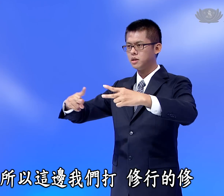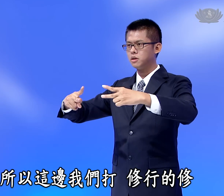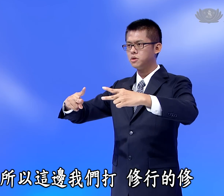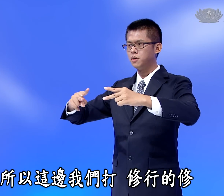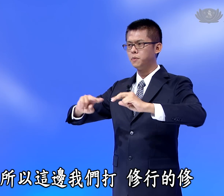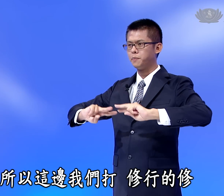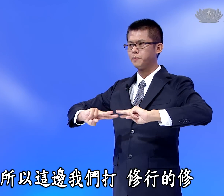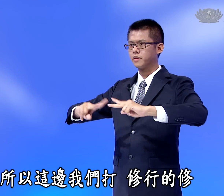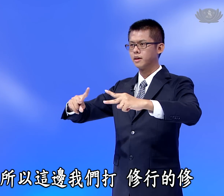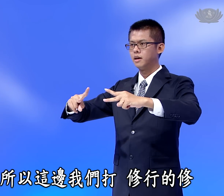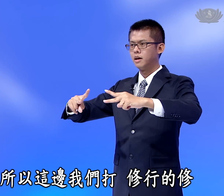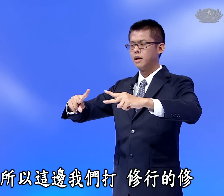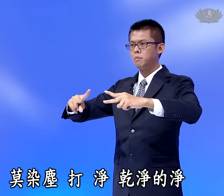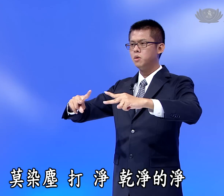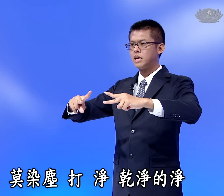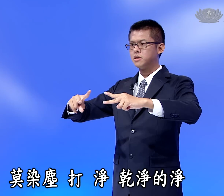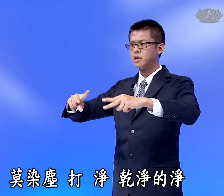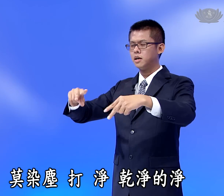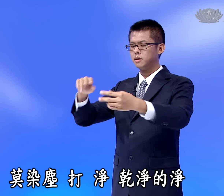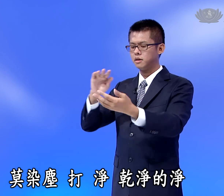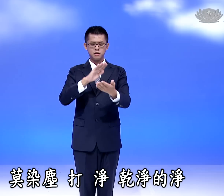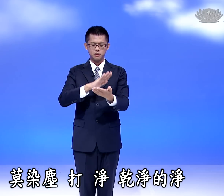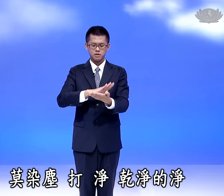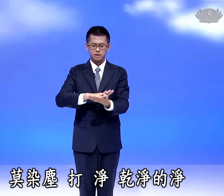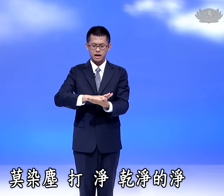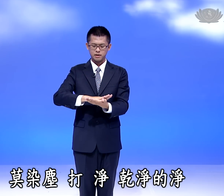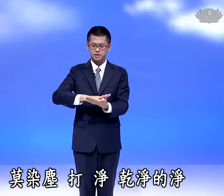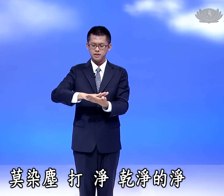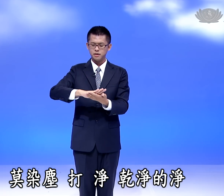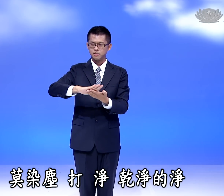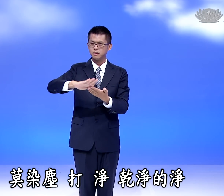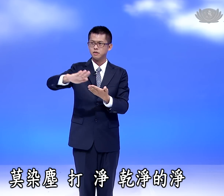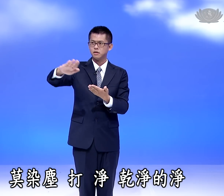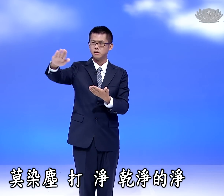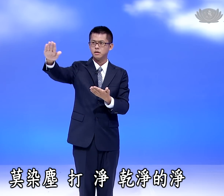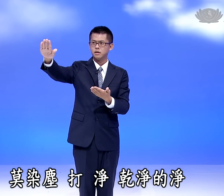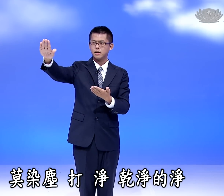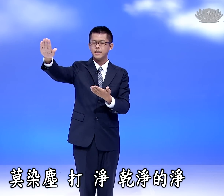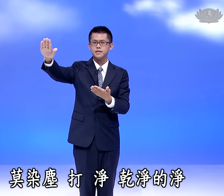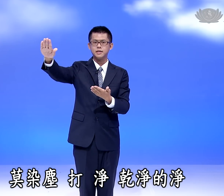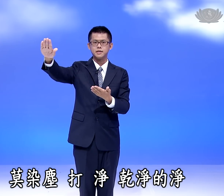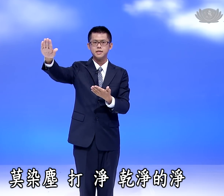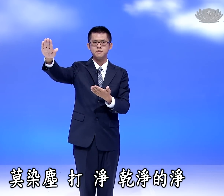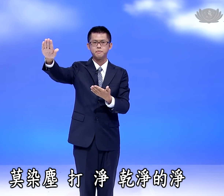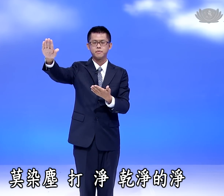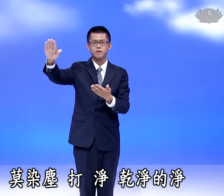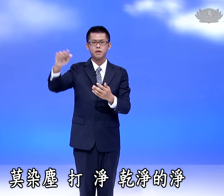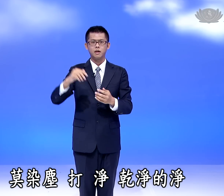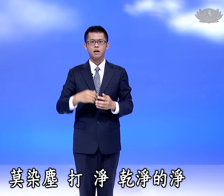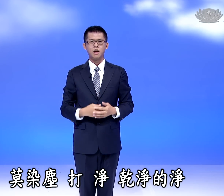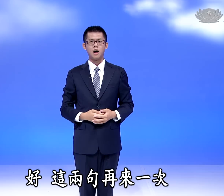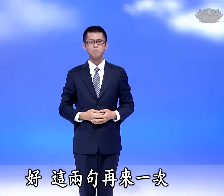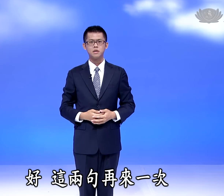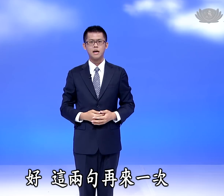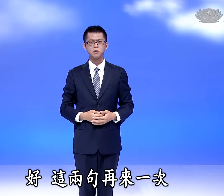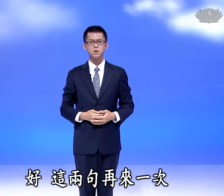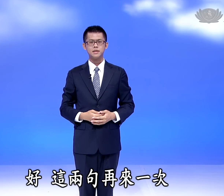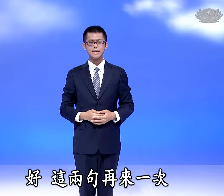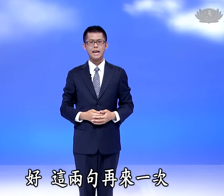的修，莫染尘打净，干净的净。好，我们这两句再来一